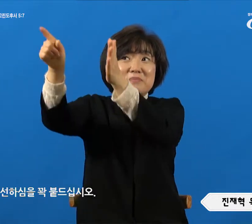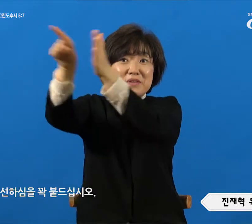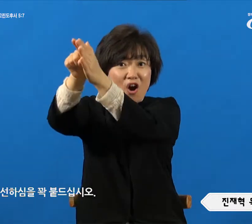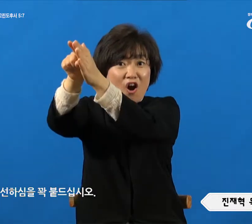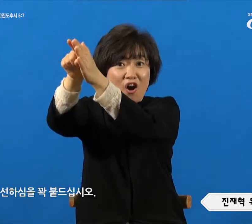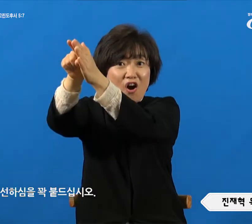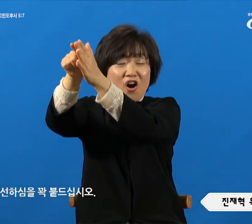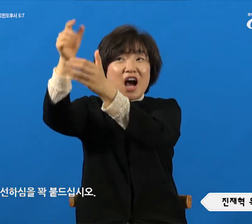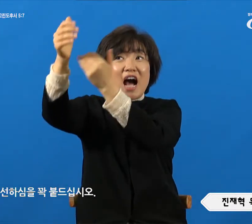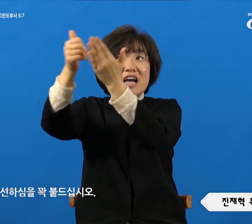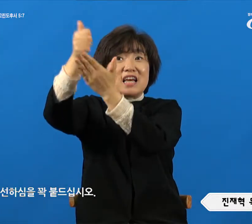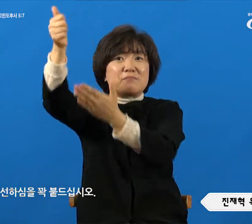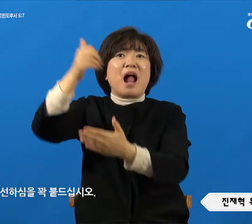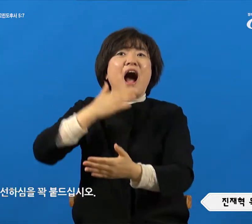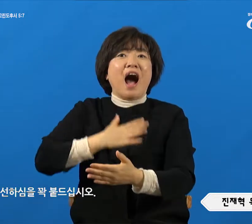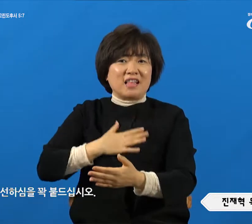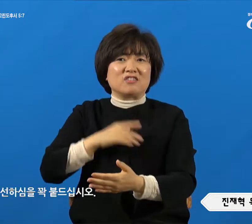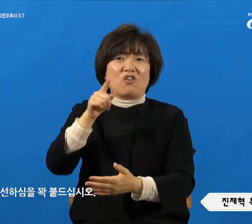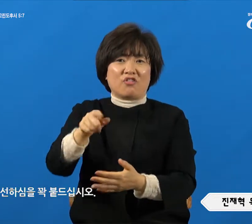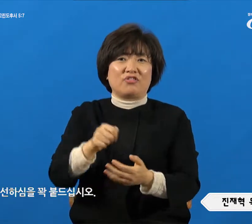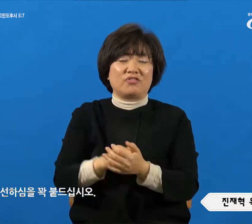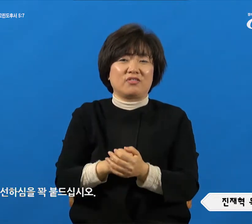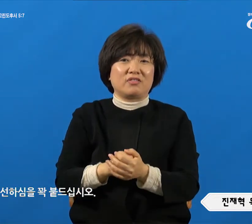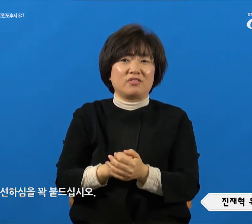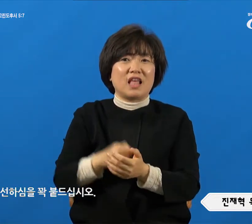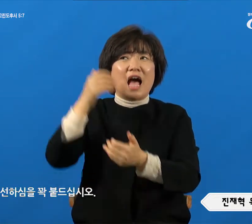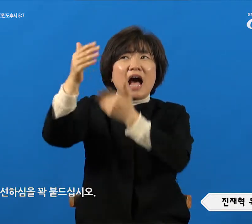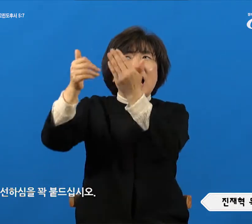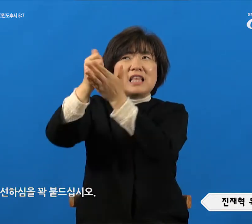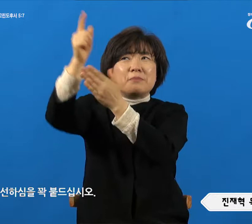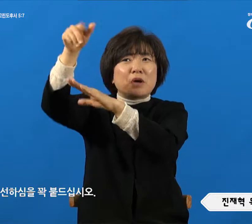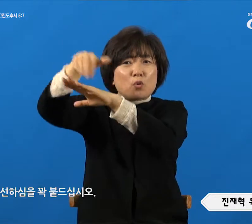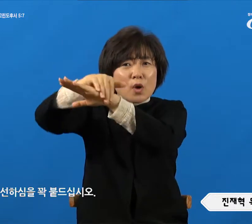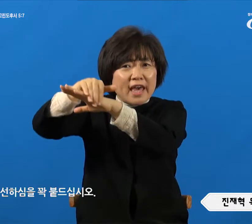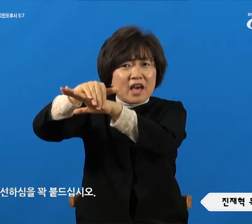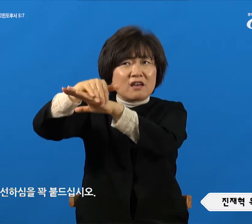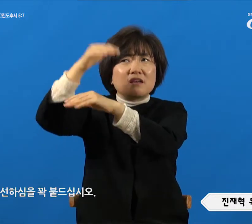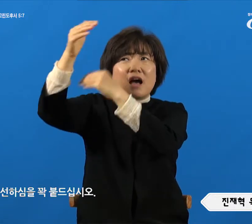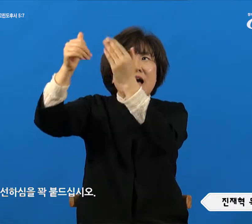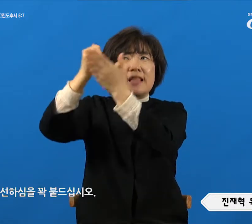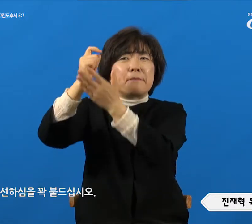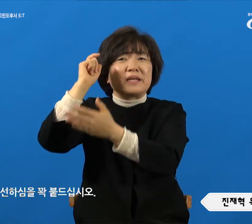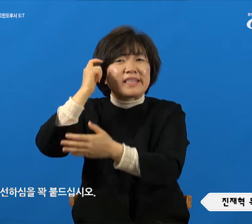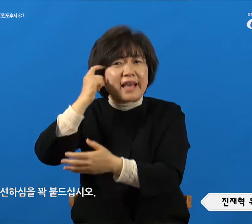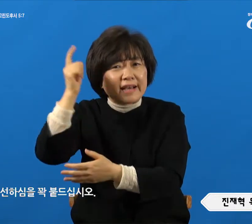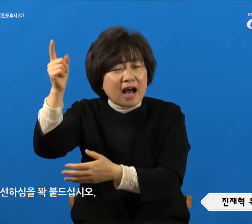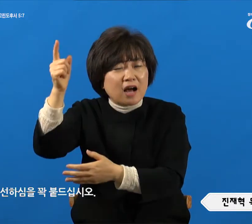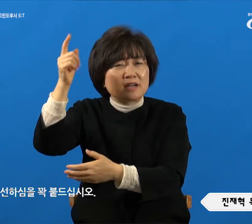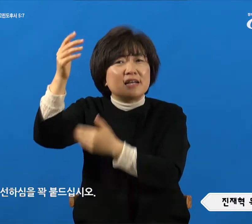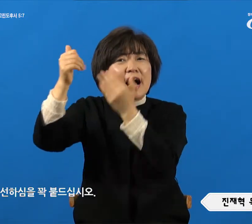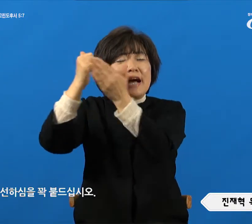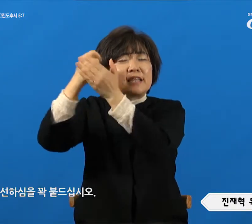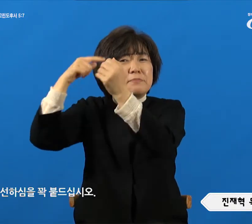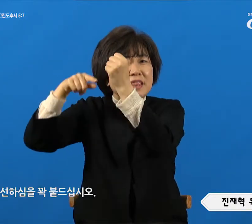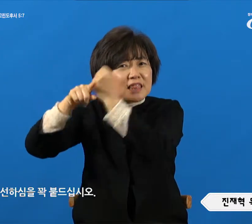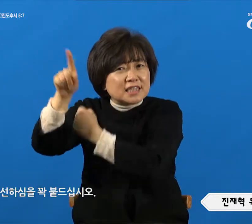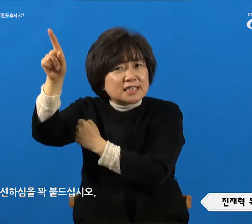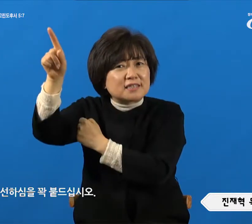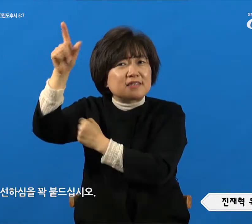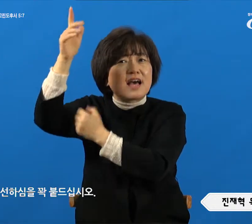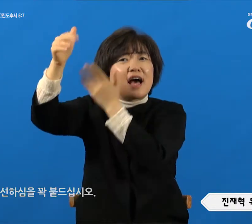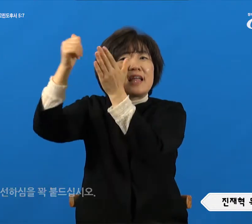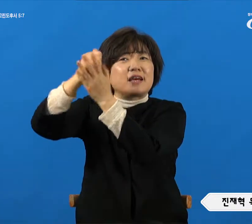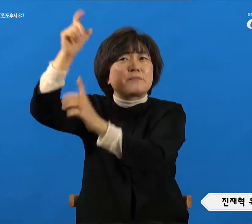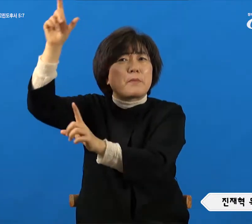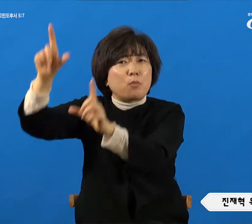것은 하나님을 아는 것입니다. 성경은 하나님의 의도하심, 하나님의 생각, 하나님의 뜻,